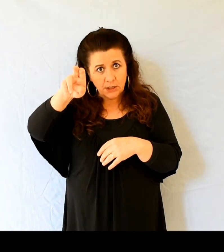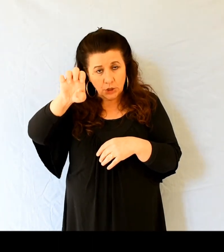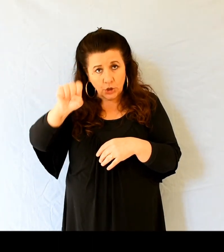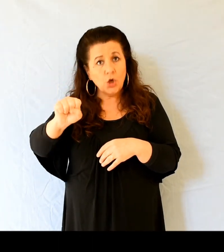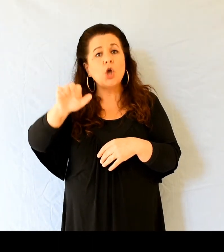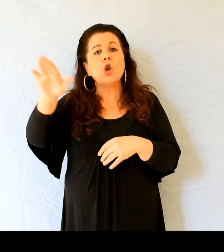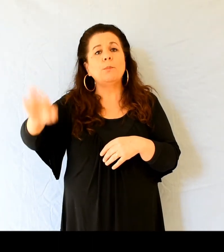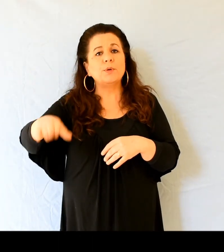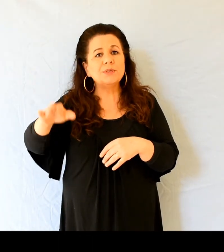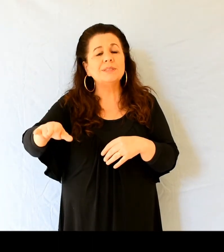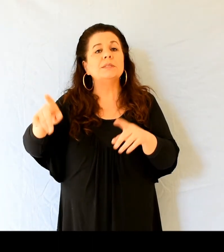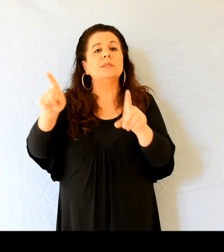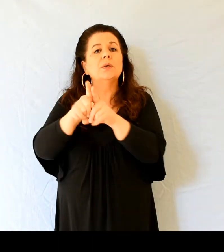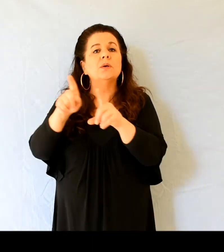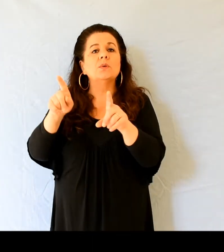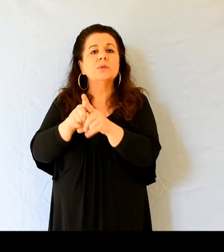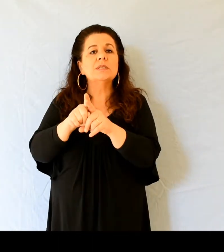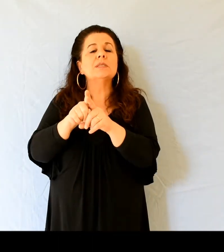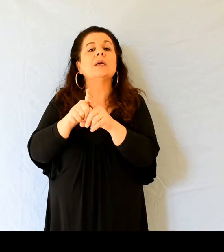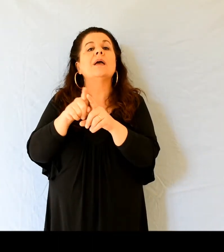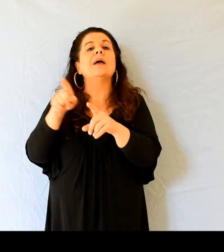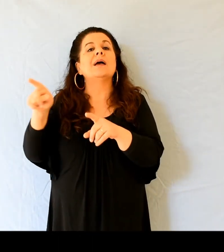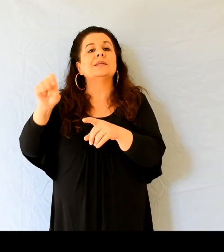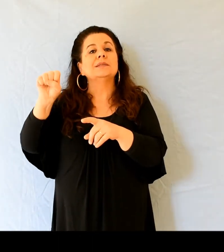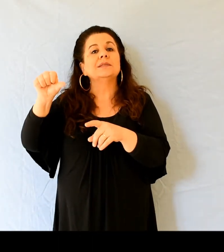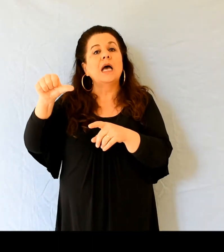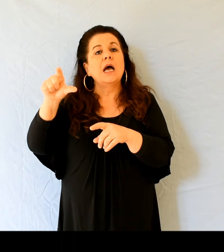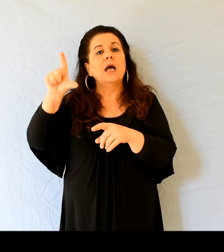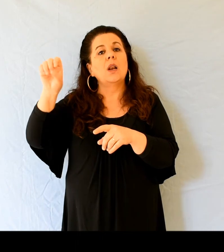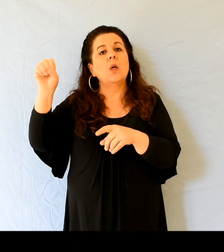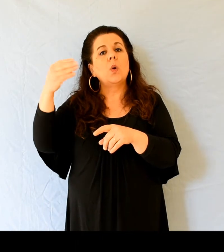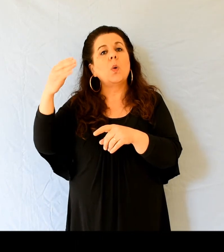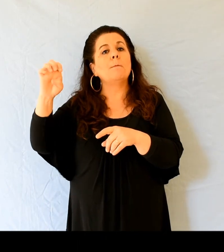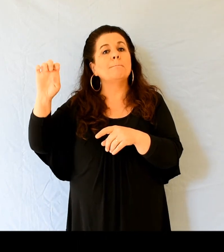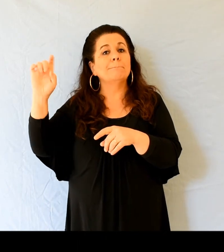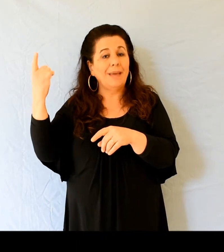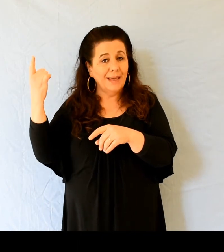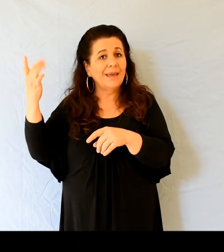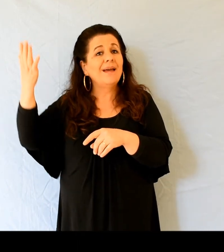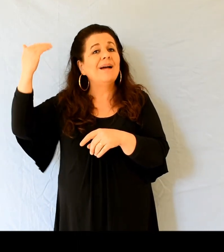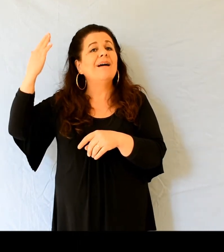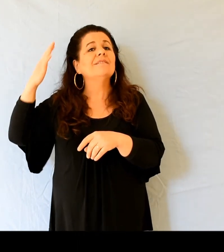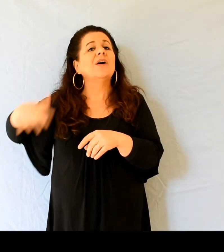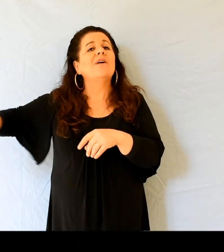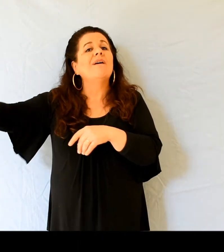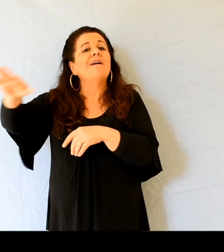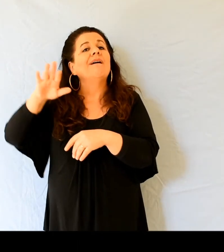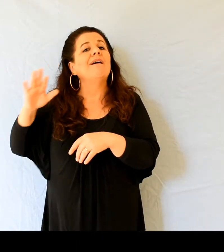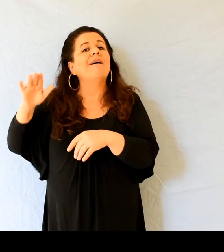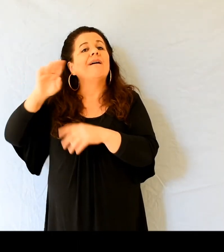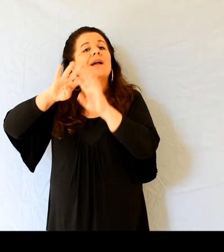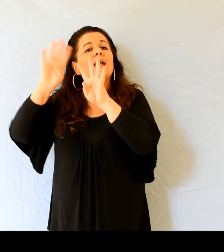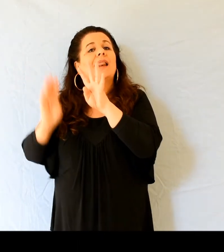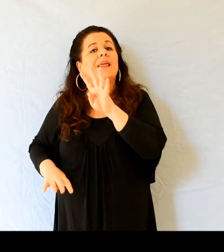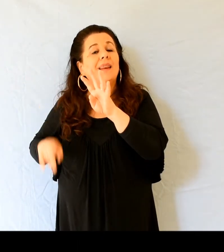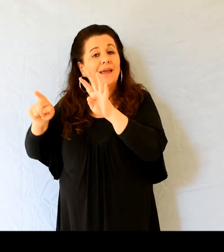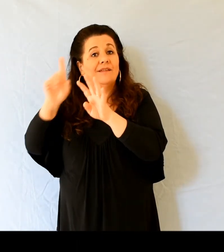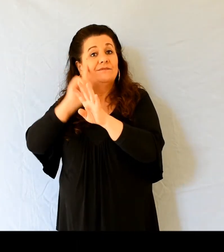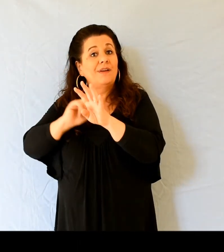suivait Jésus et le servait quand ils étaient en Galilée, et encore beaucoup